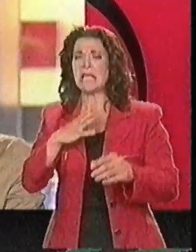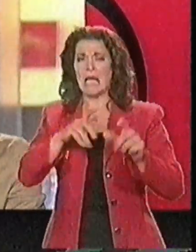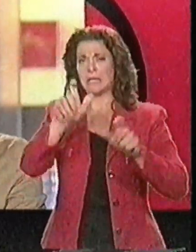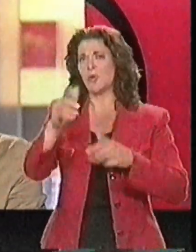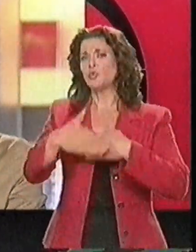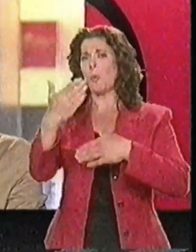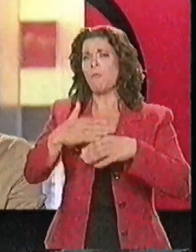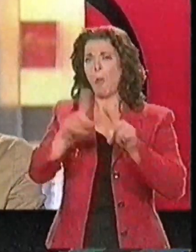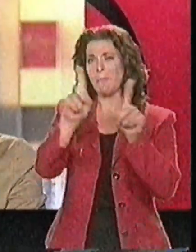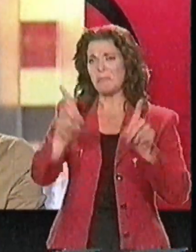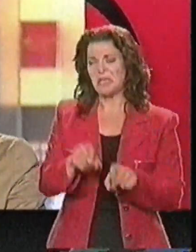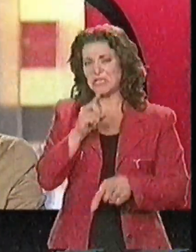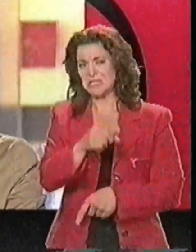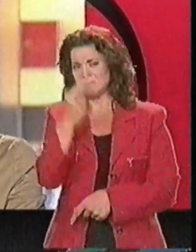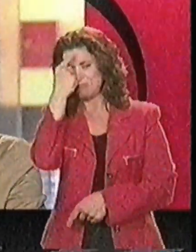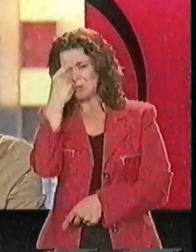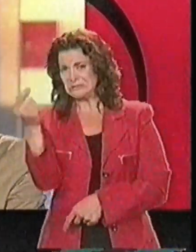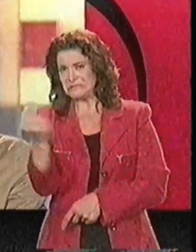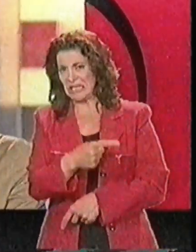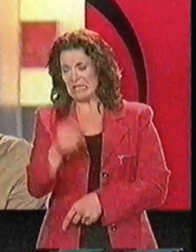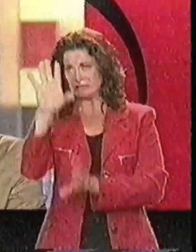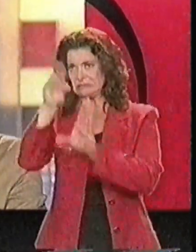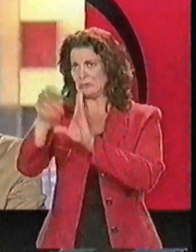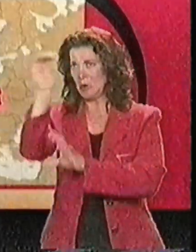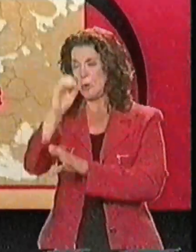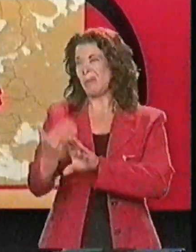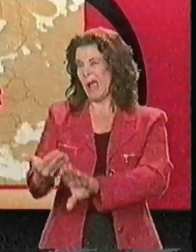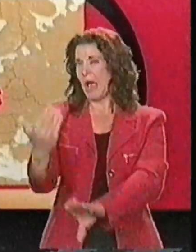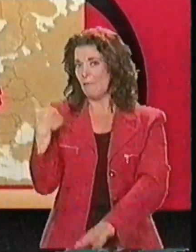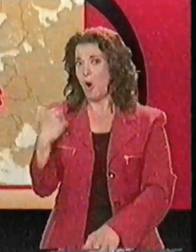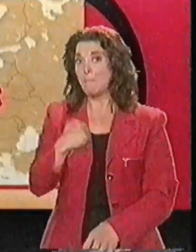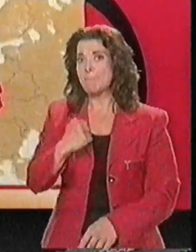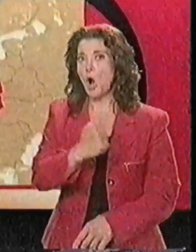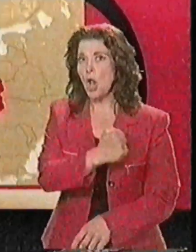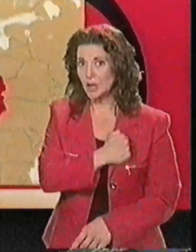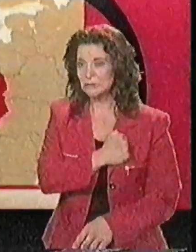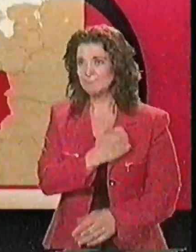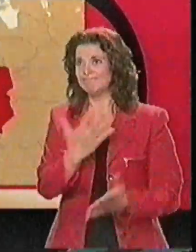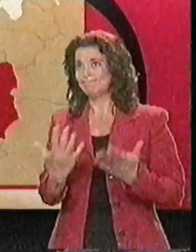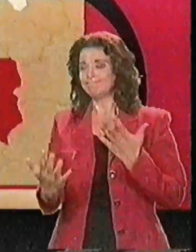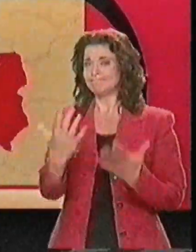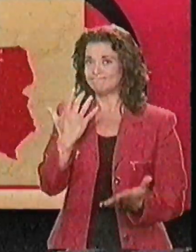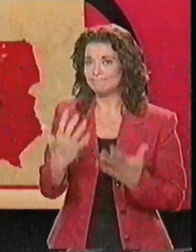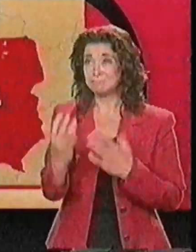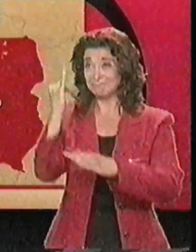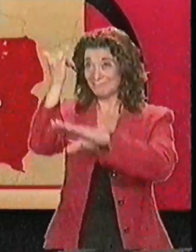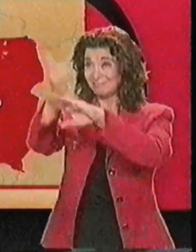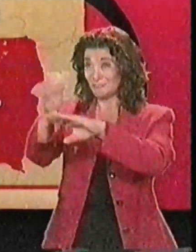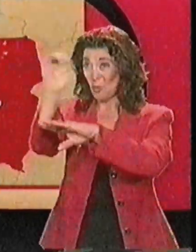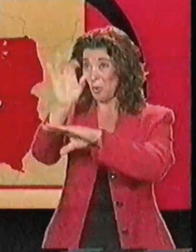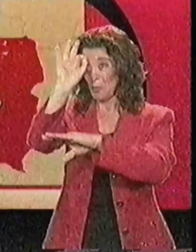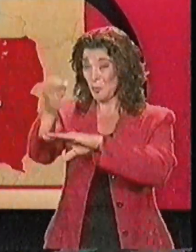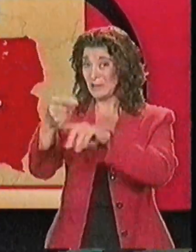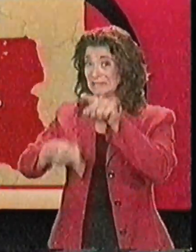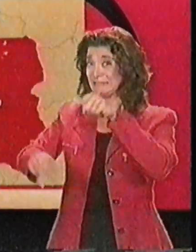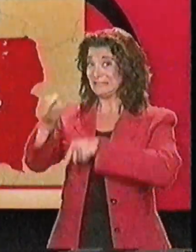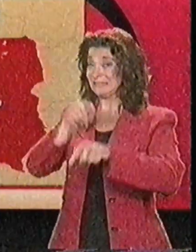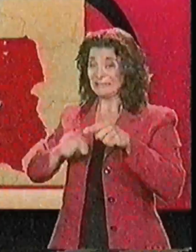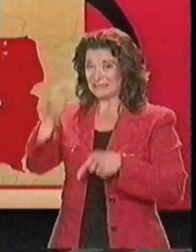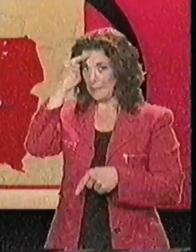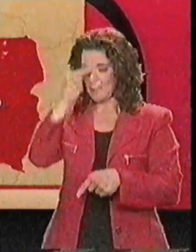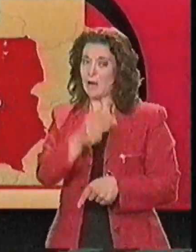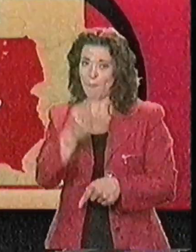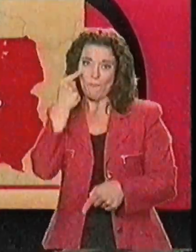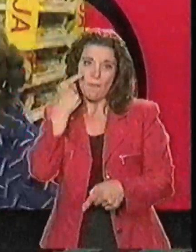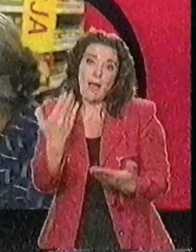possible, notamment en Pologne, où l'entrée dans l'Union avait déjà suscité quelques inquiétudes. Reportage sur place de Bernard Delis et Isabelle Eusen.